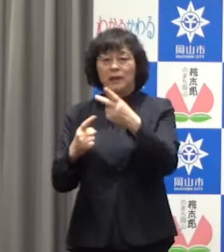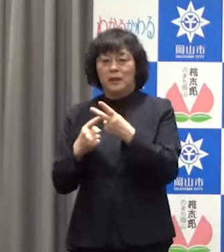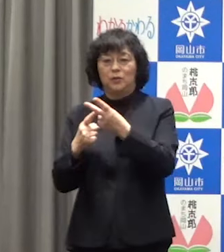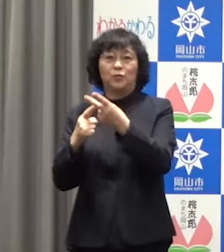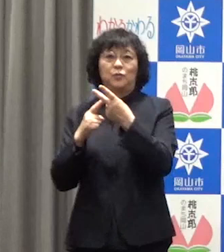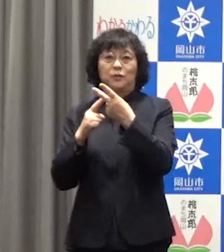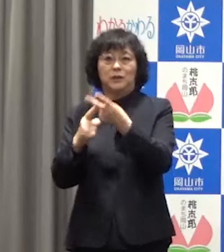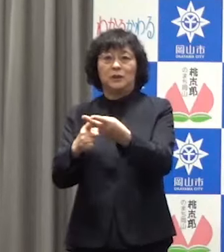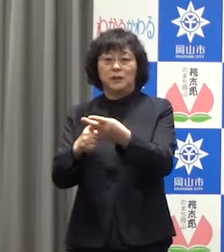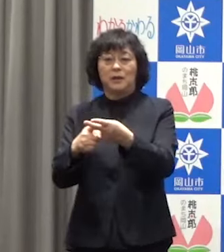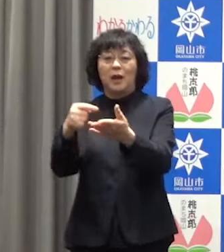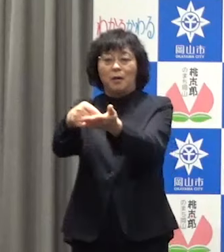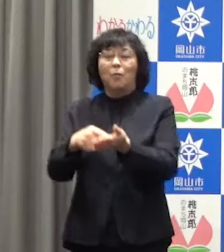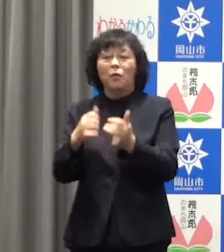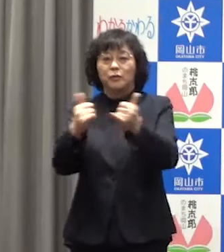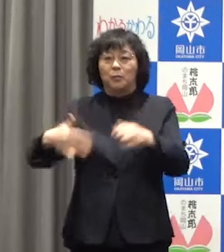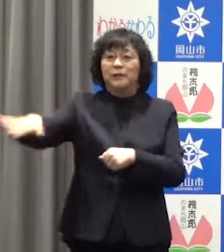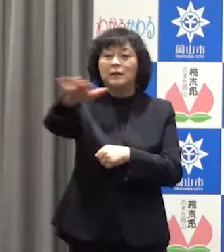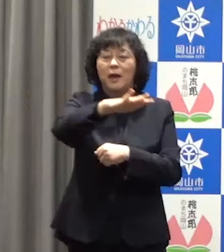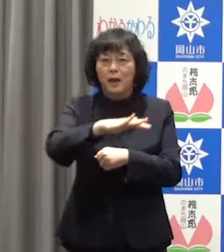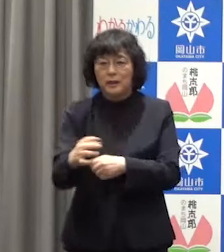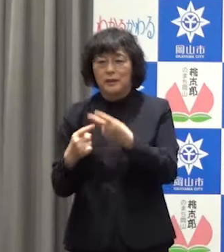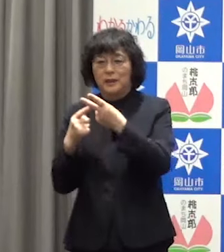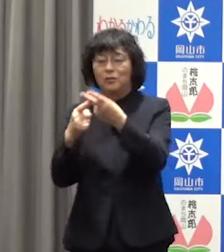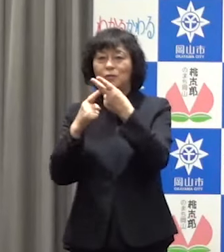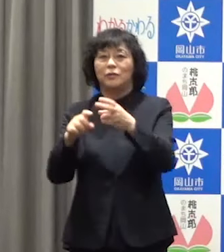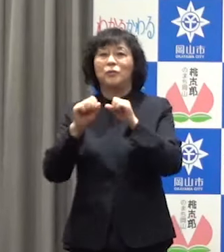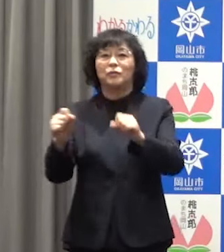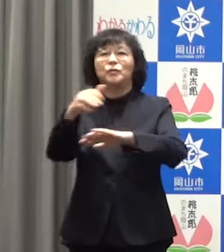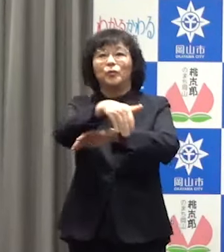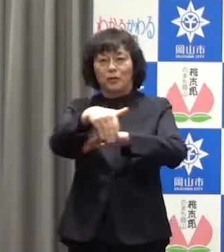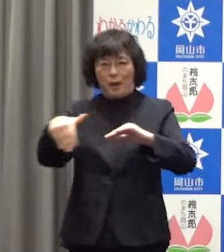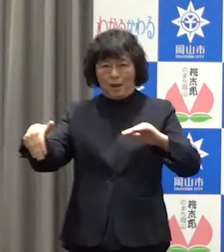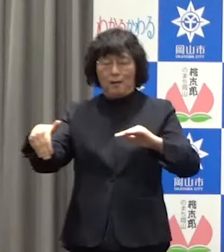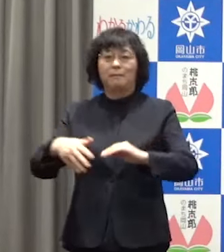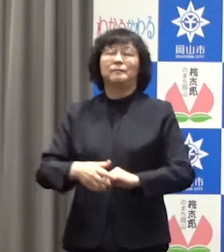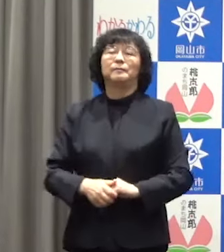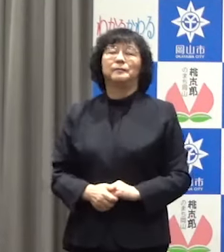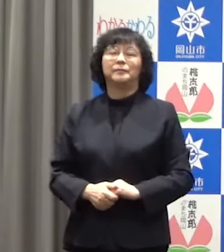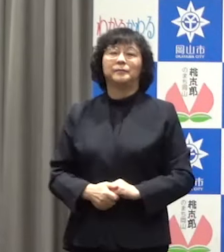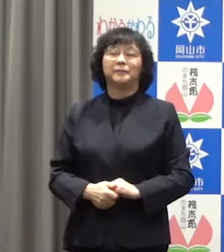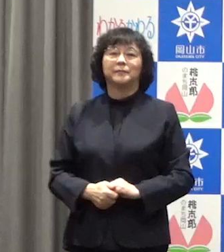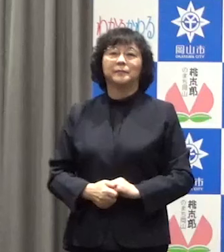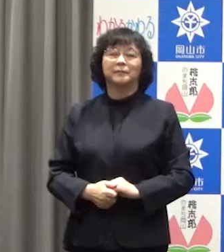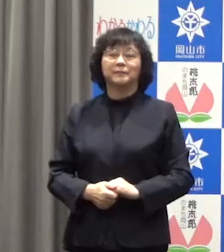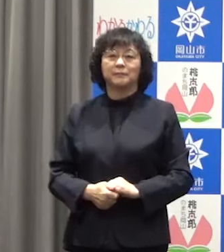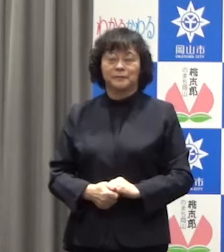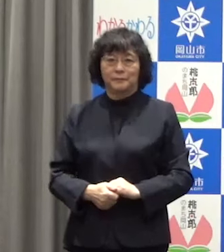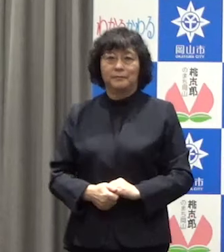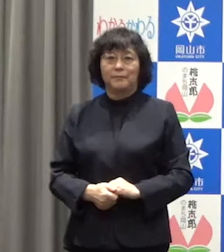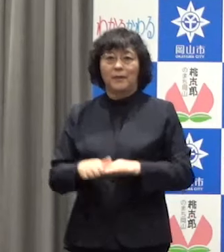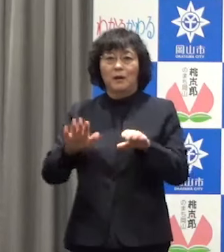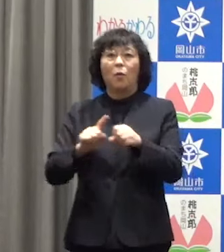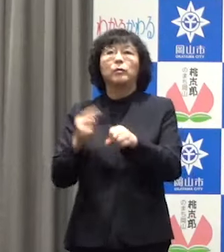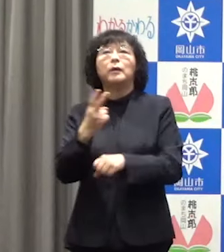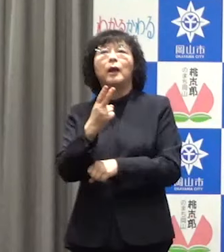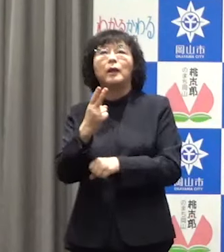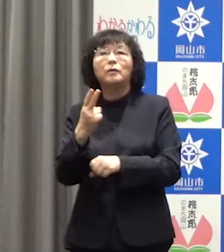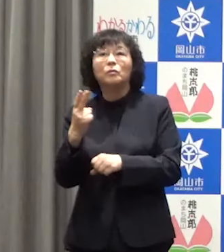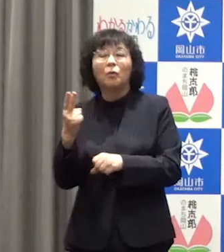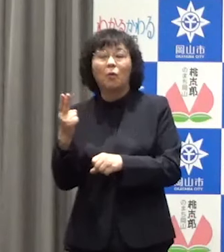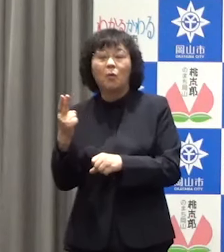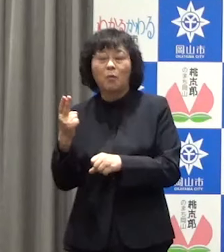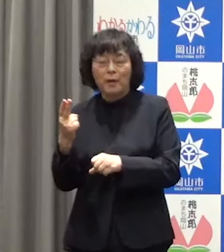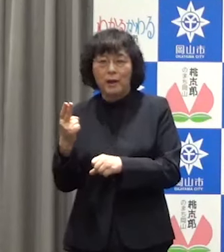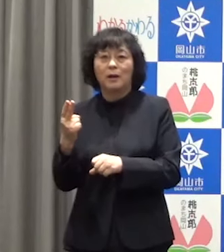を申し込み者全員に郵送する予定であります。 また今年度は書面の送付